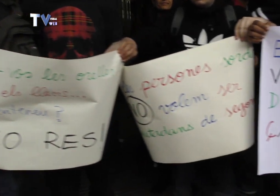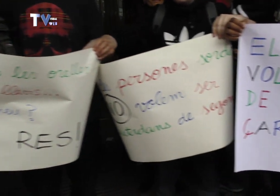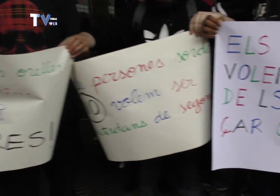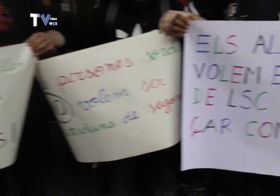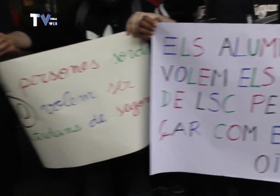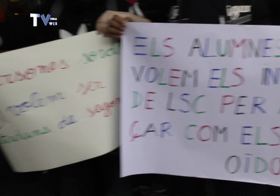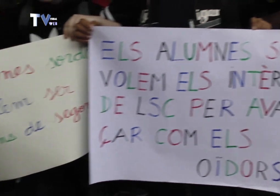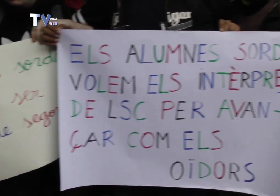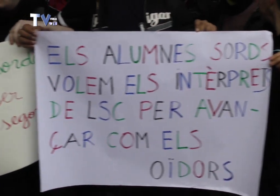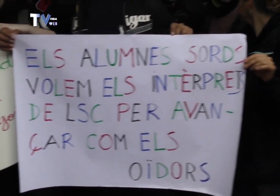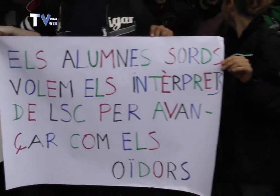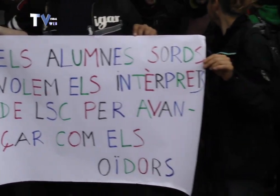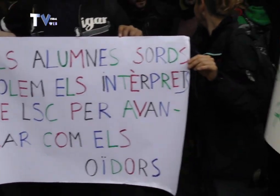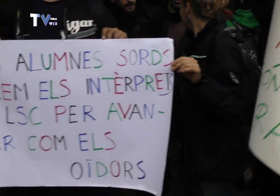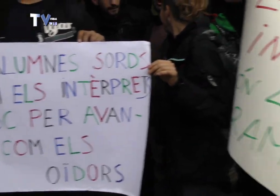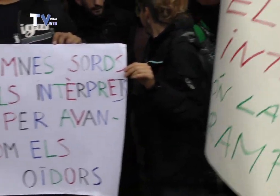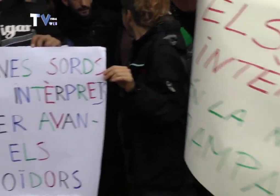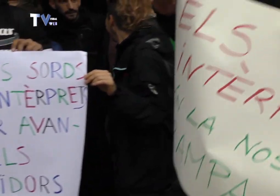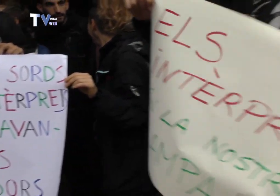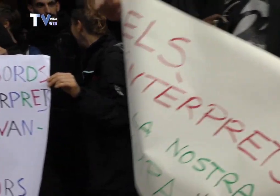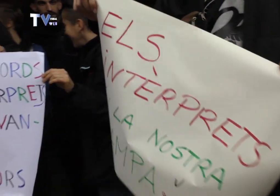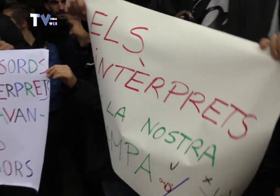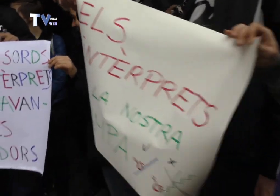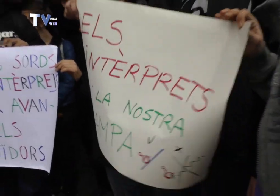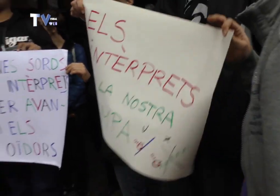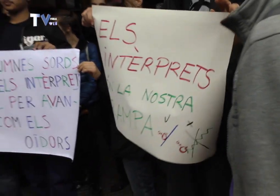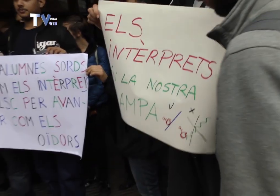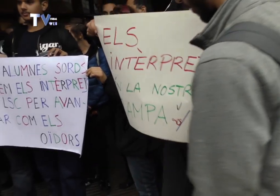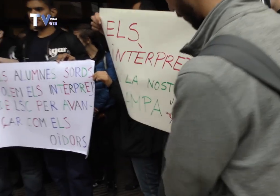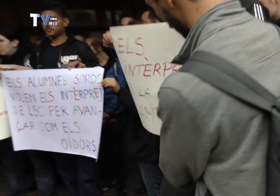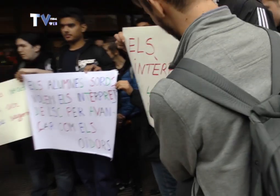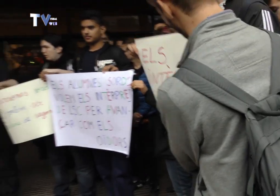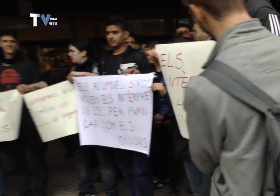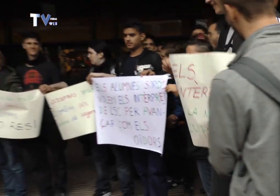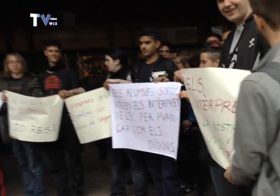Instagram. Va.